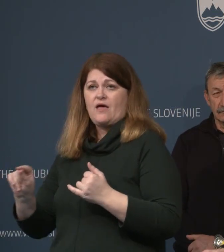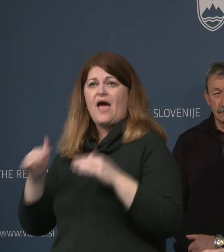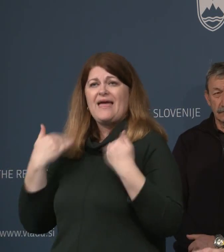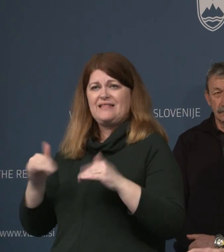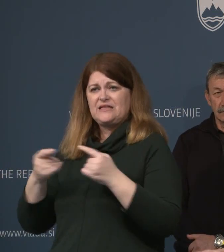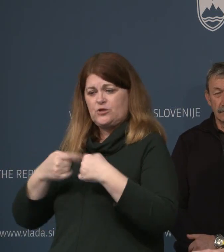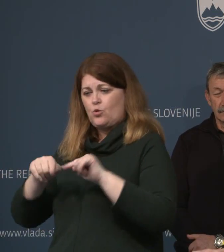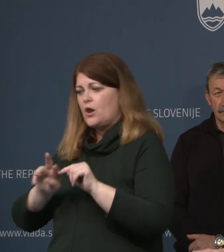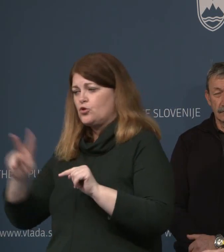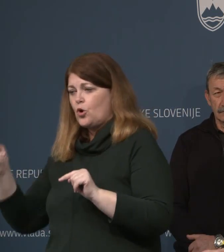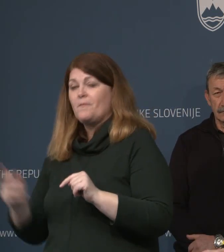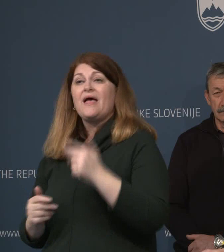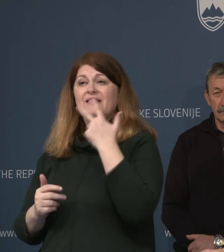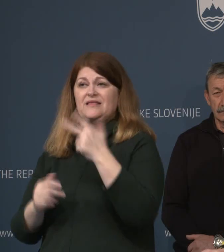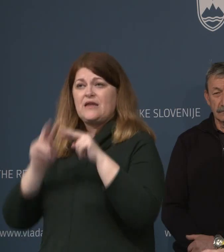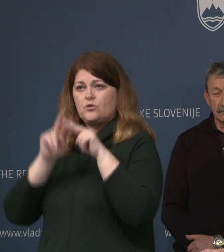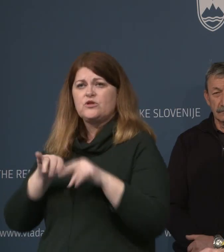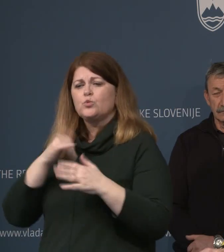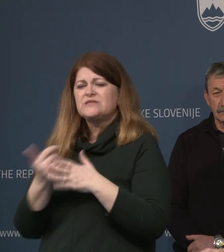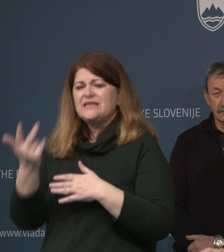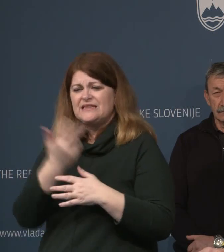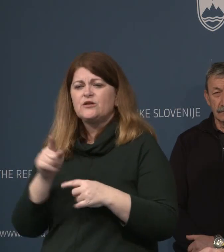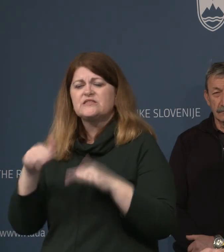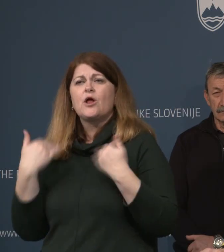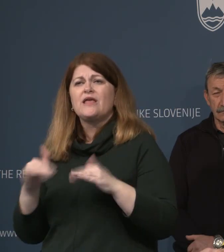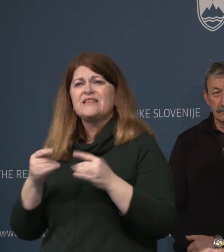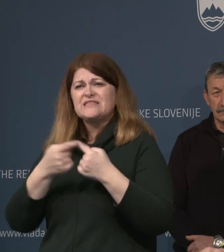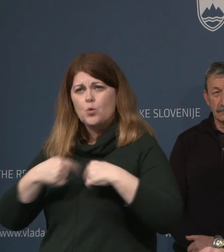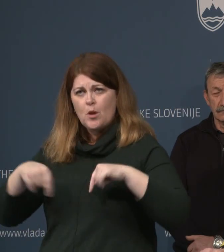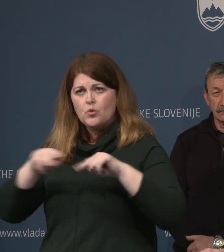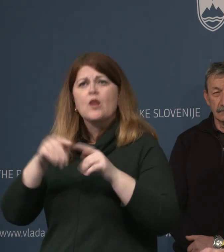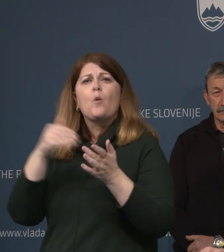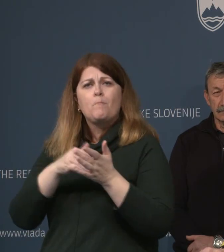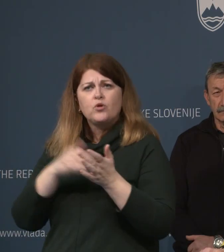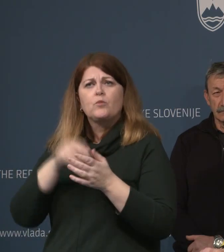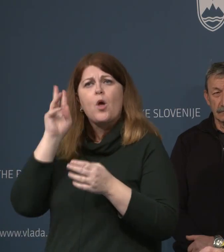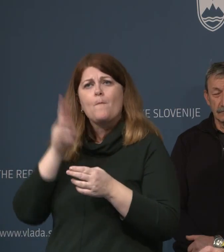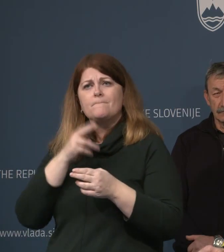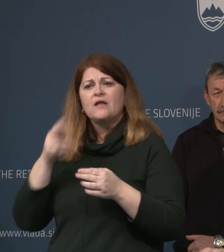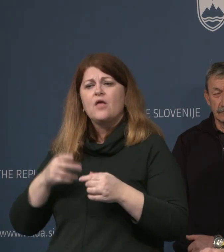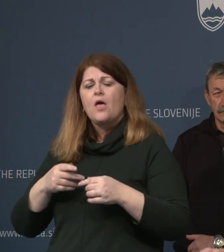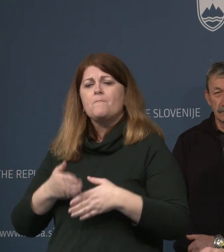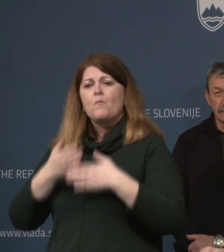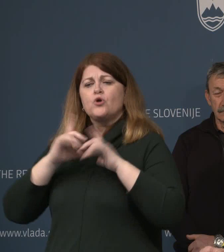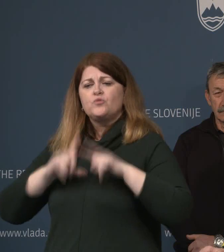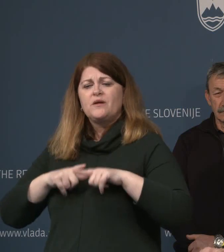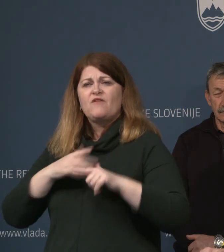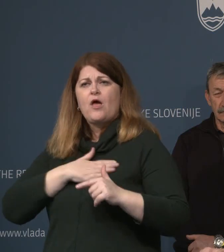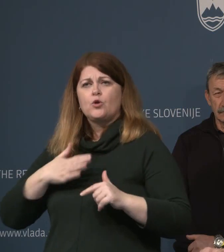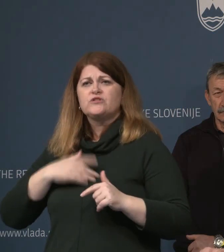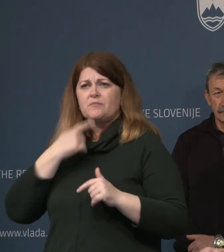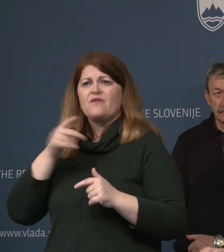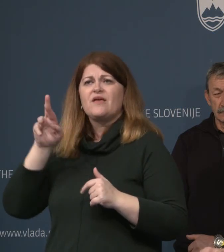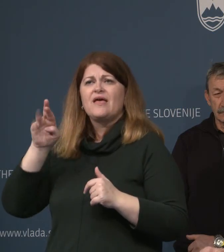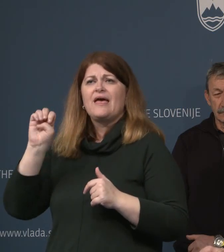intenzivni oddelek. 3 pa ostajajo, vsi 3, ki so v intenzivnem oddelku, potrebujejo umetno predihavanje, se pravi